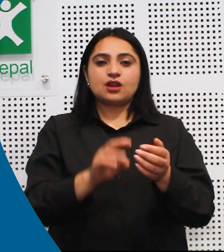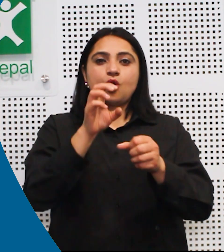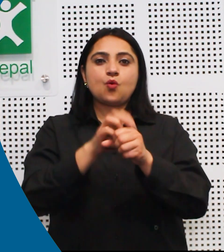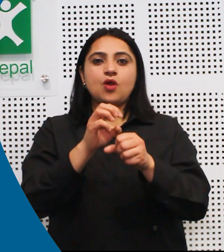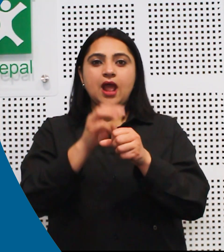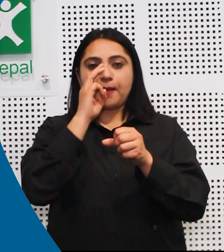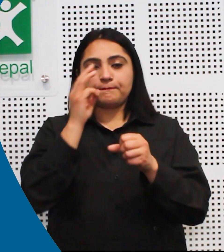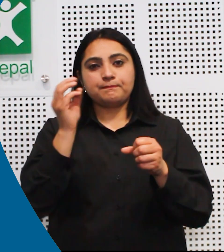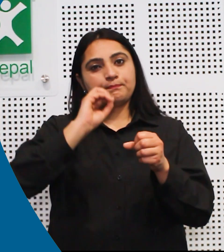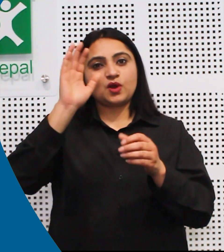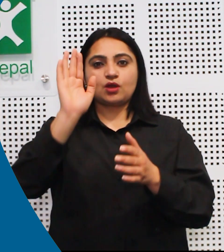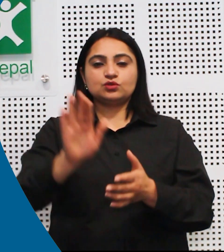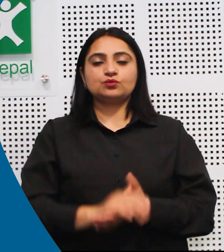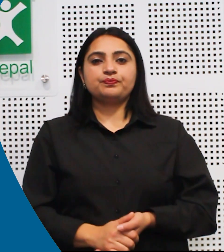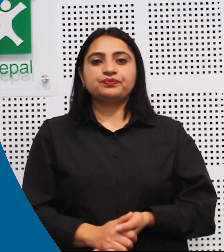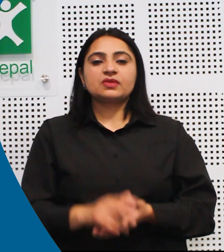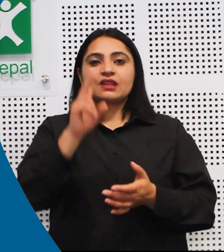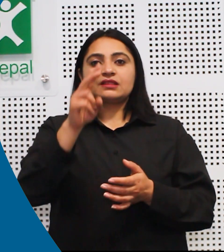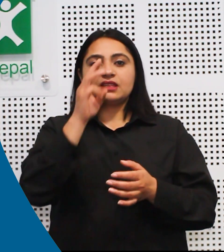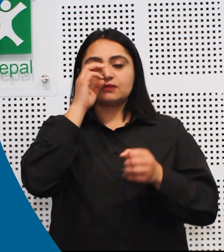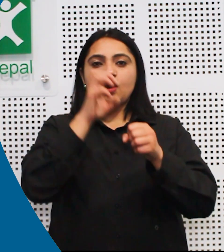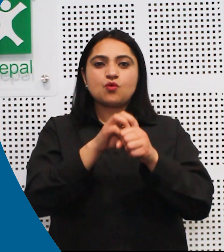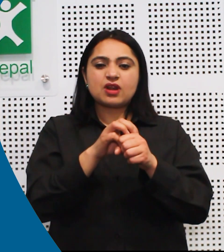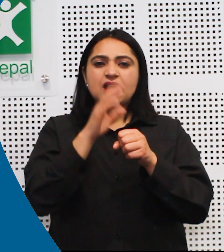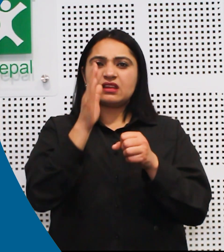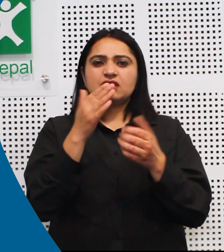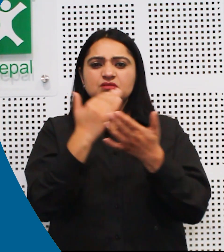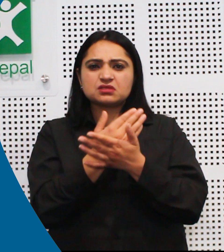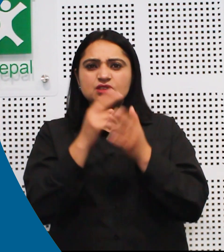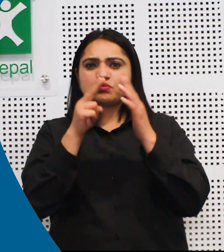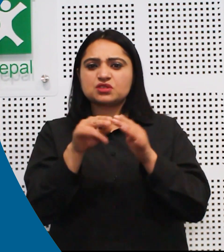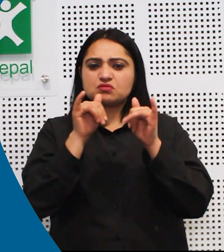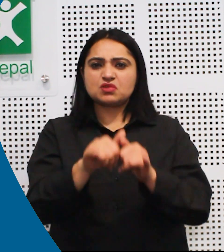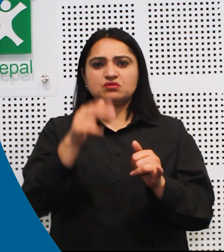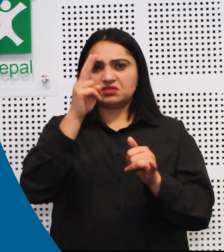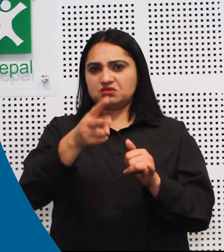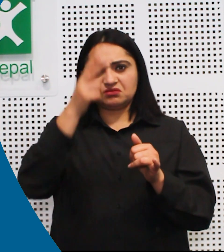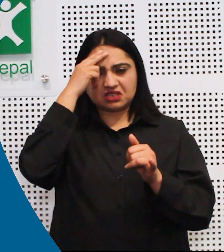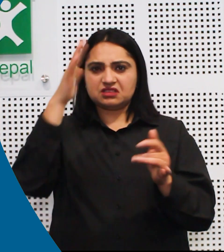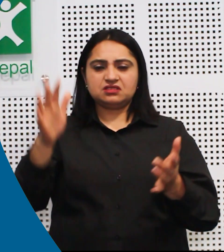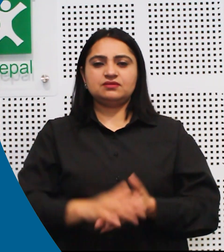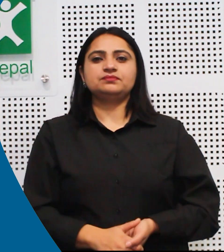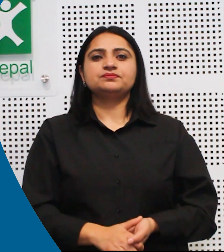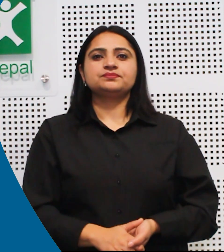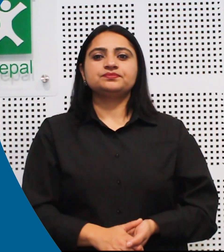चाहिँ सामेल गरिन्छ। त्यसमा चाहिँ वडाले चाहिँ अब भित्र कसरी छुट्याउँछ बजेट पनि त्यो पनि जानकारी भएन।